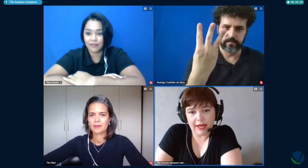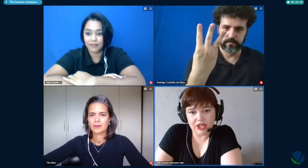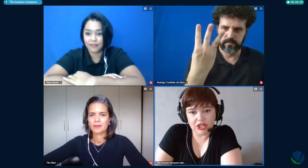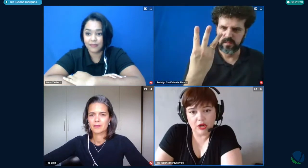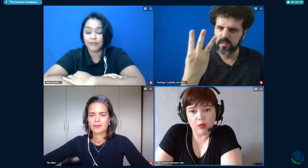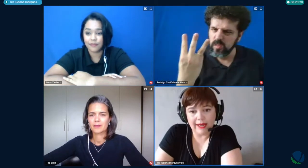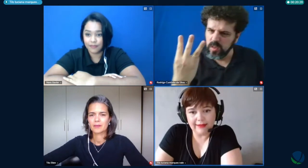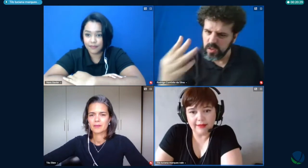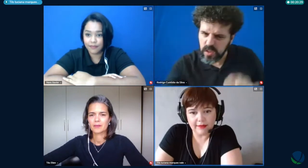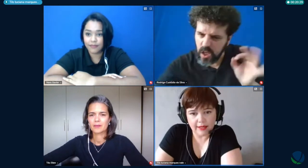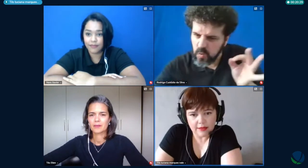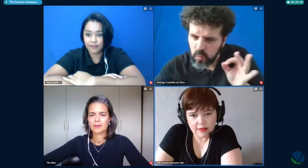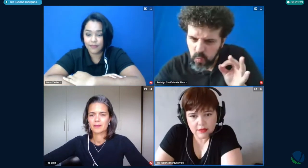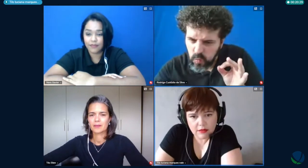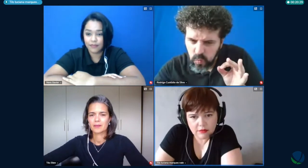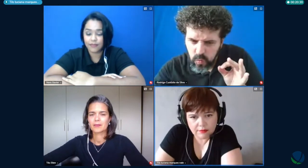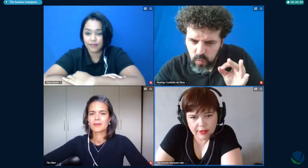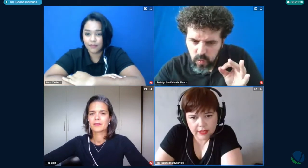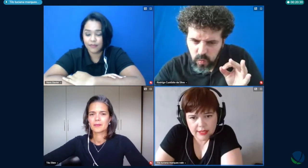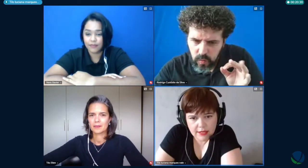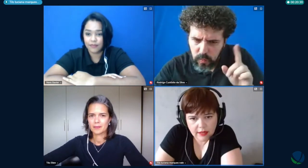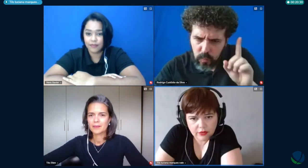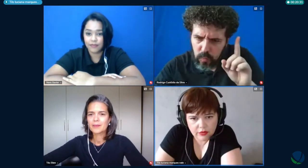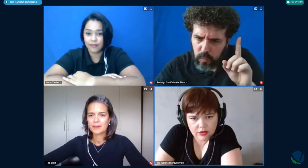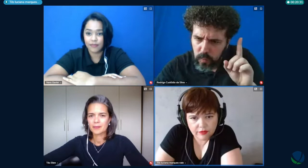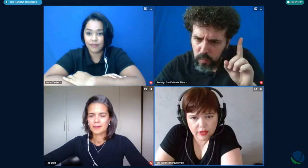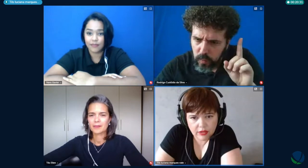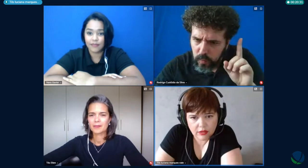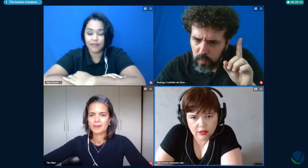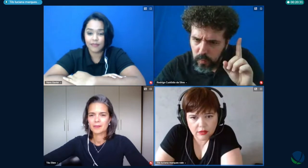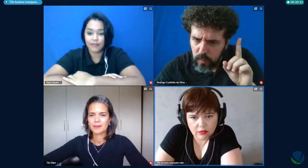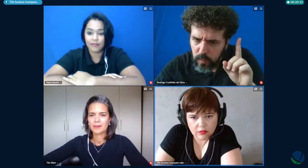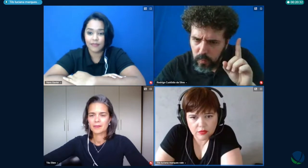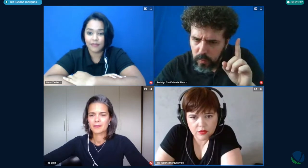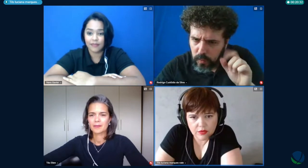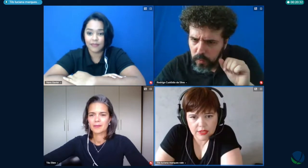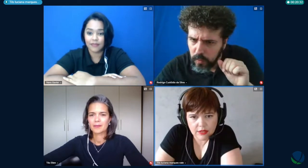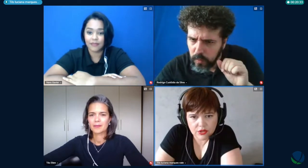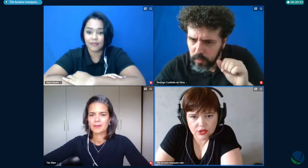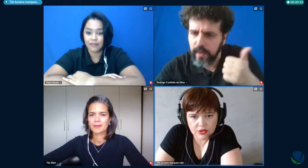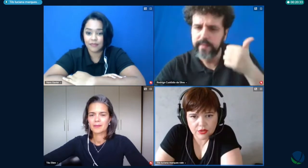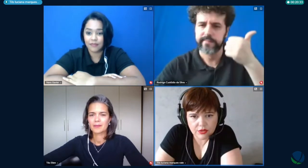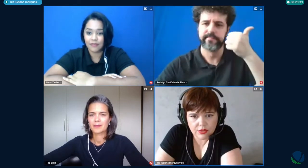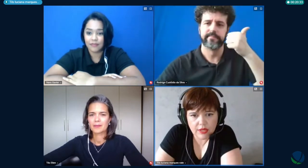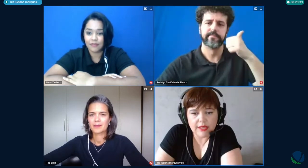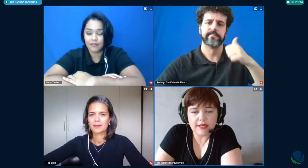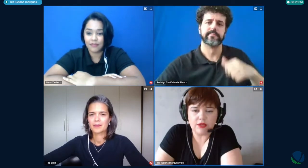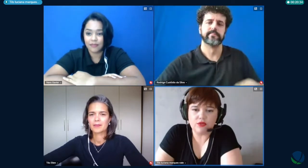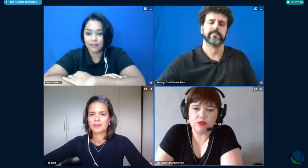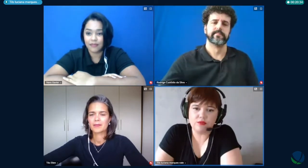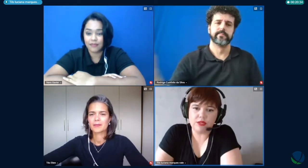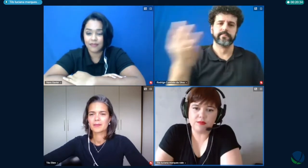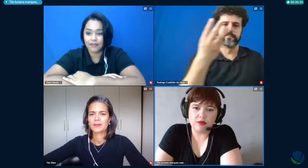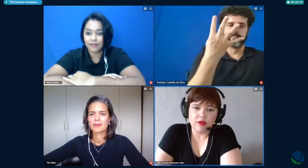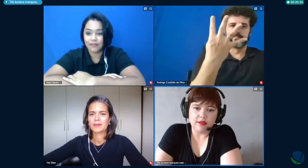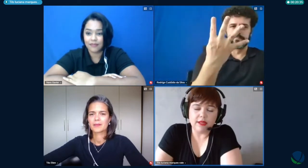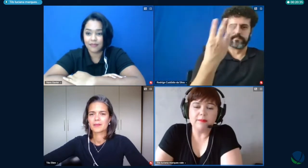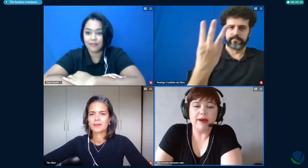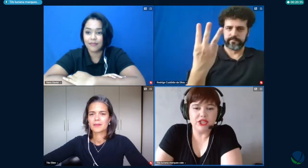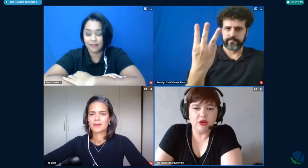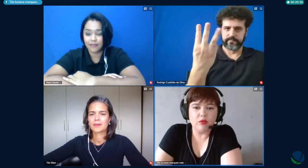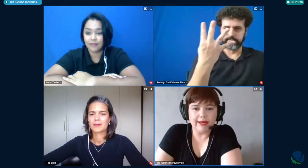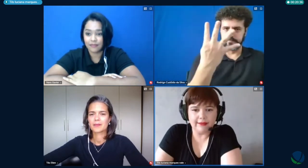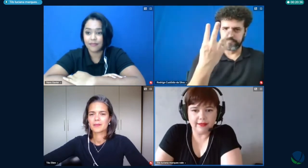Na página 43, peraí, certo? Deixa eu ver aqui. Não, só um instante. Isso mesmo.